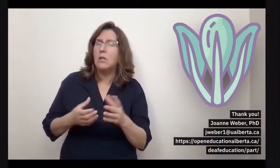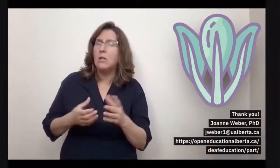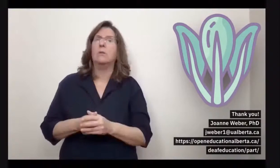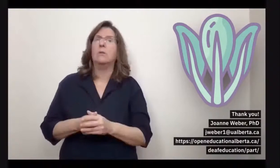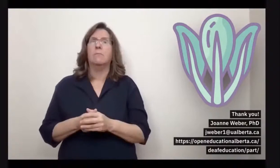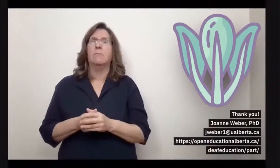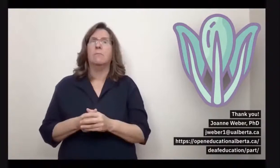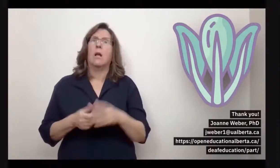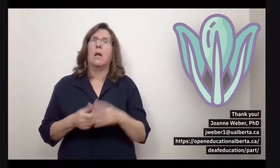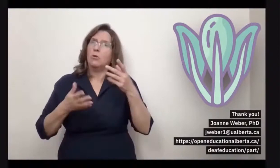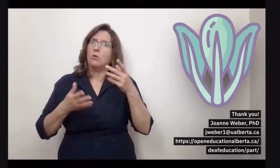y entendemos.